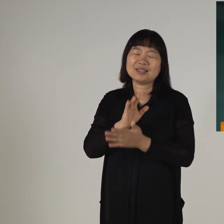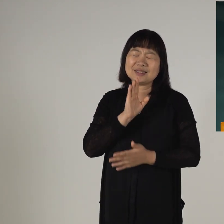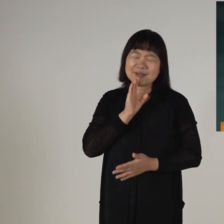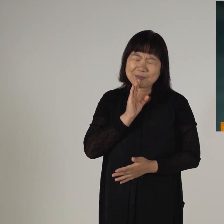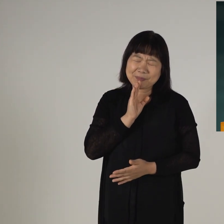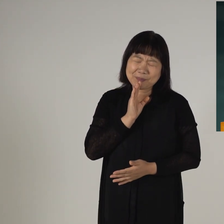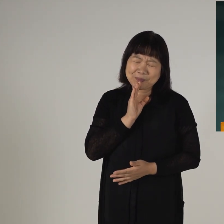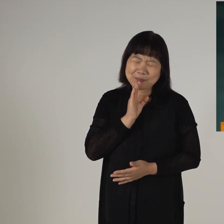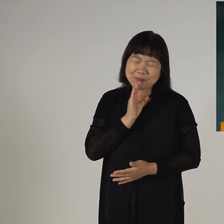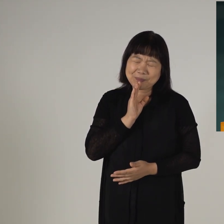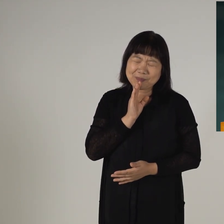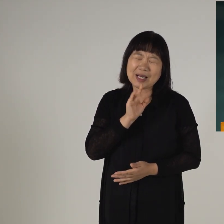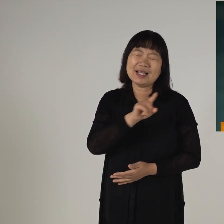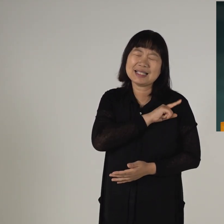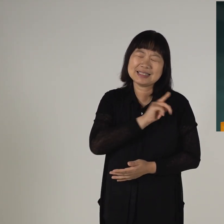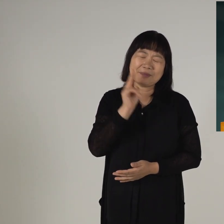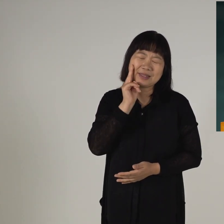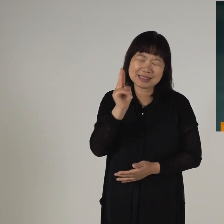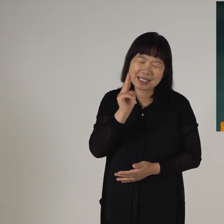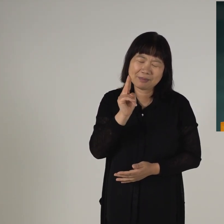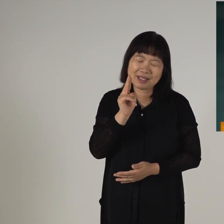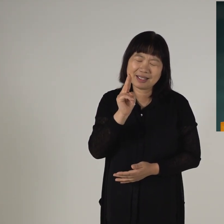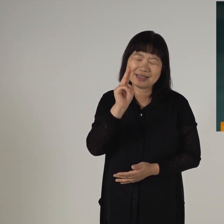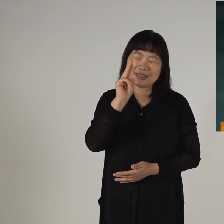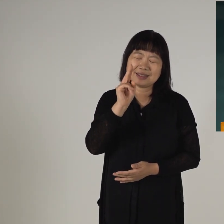보좌는 어디에 차려졌죠? 십자가.